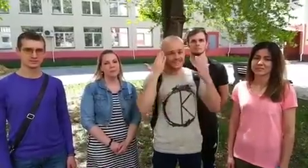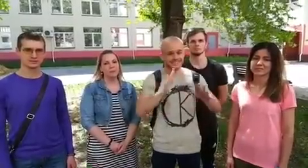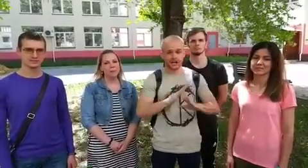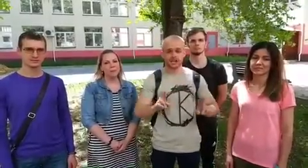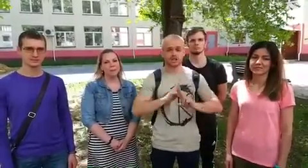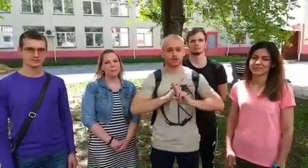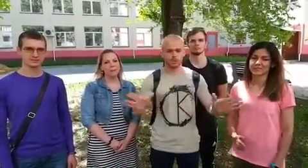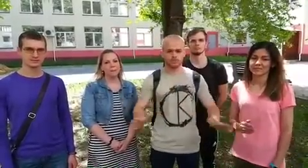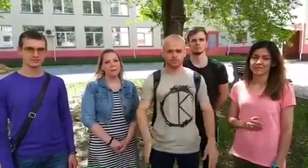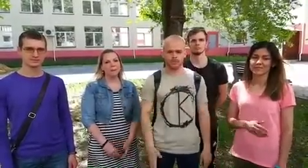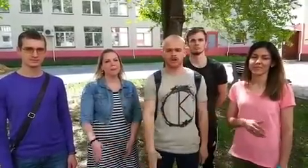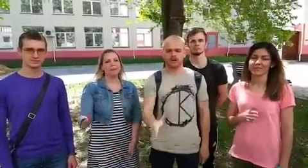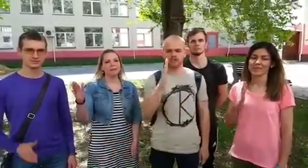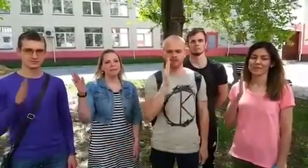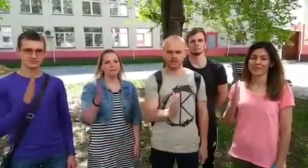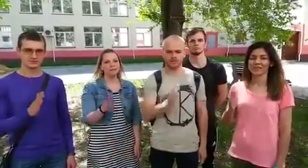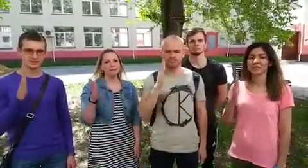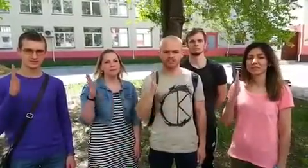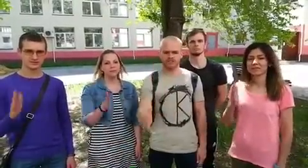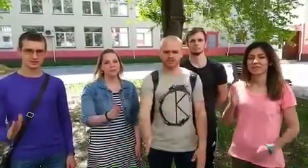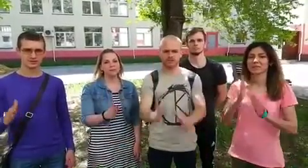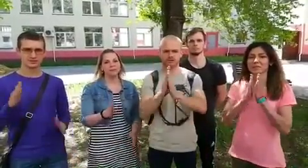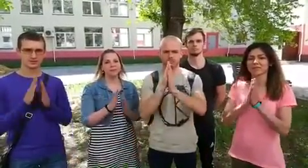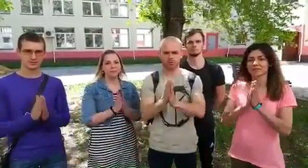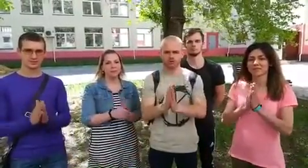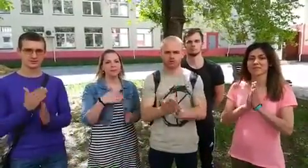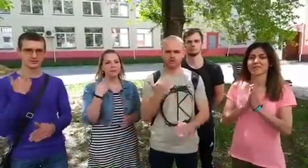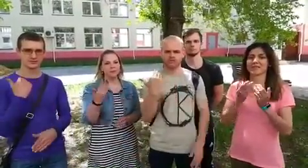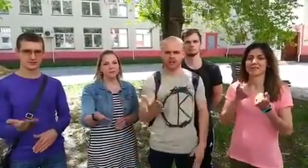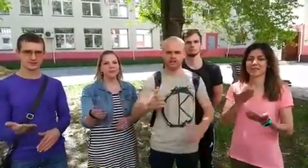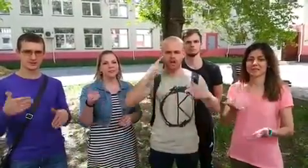никто. Владимир Владимирович, просим вас